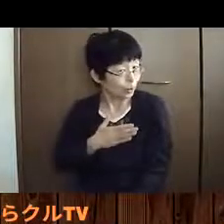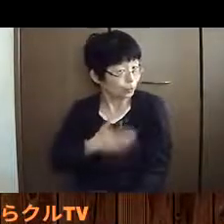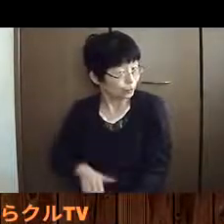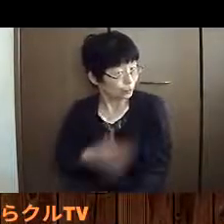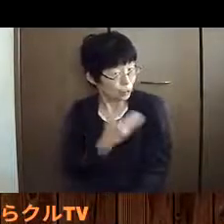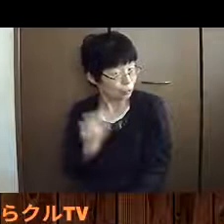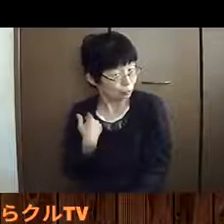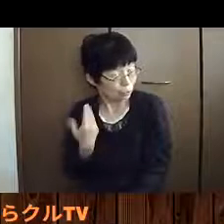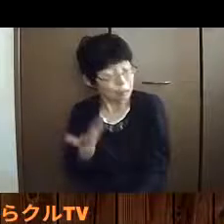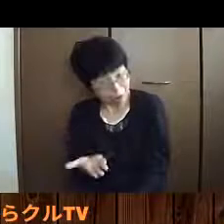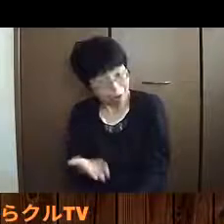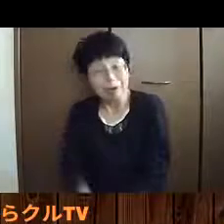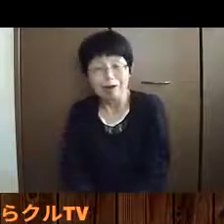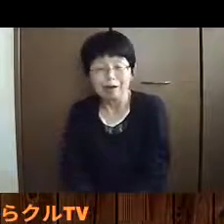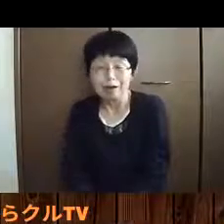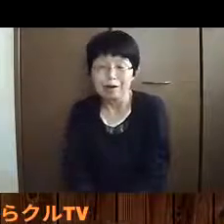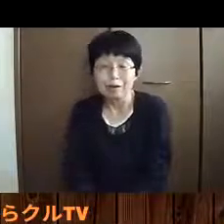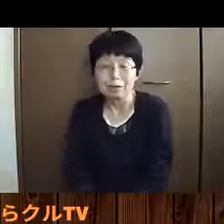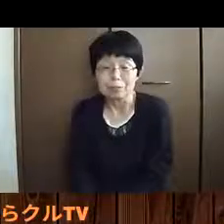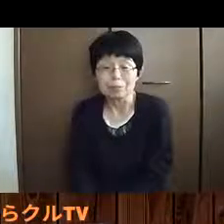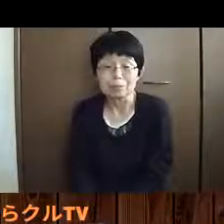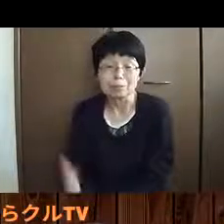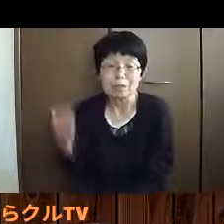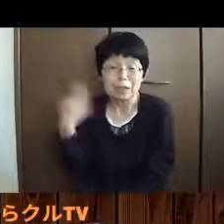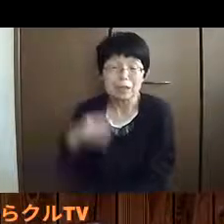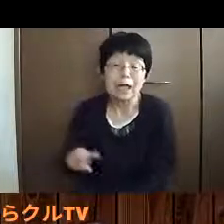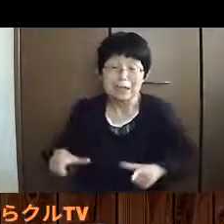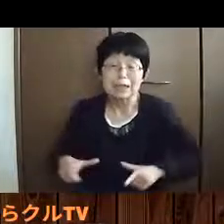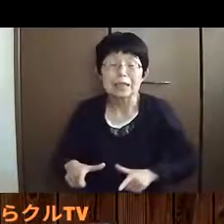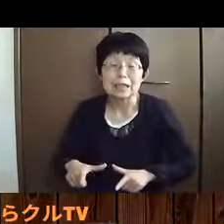それはない。でもさっきなんか北谷さんのね、耳赤とか。